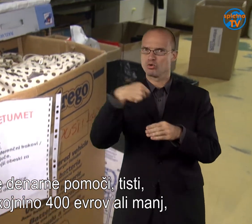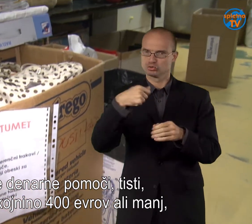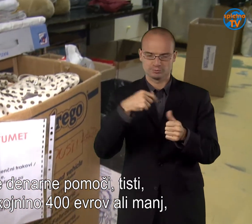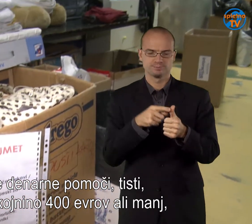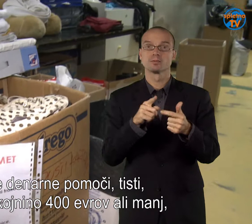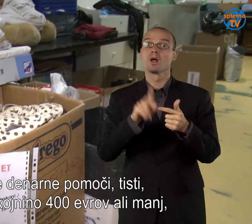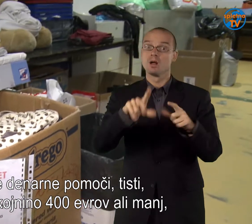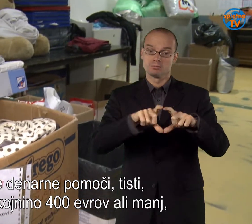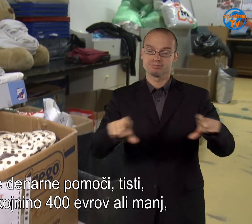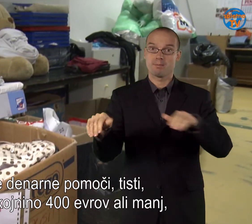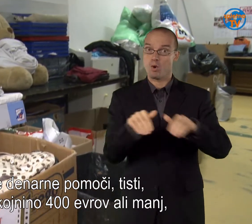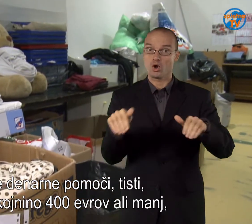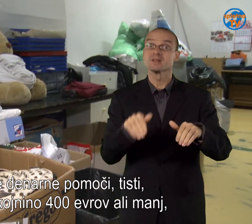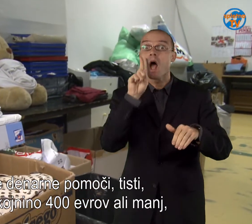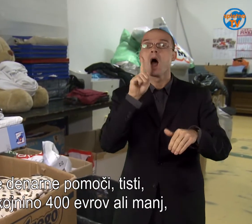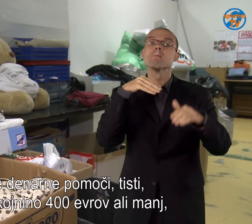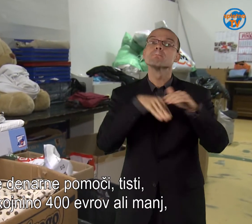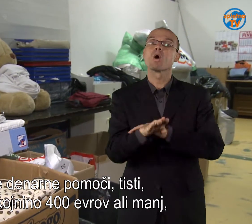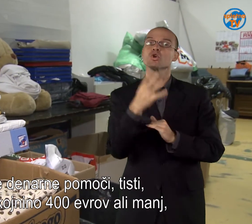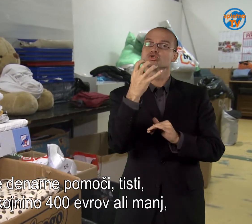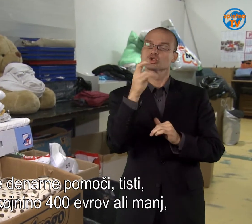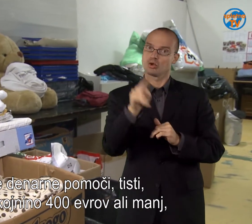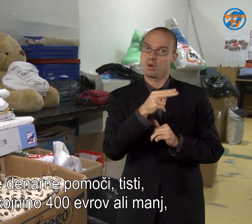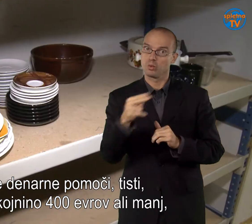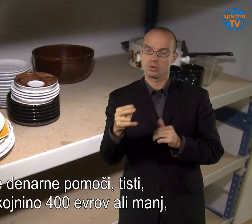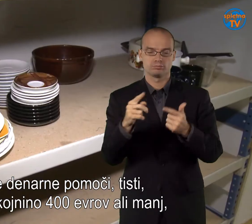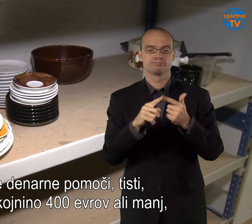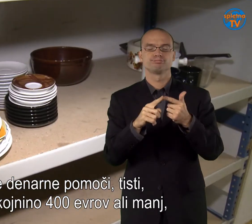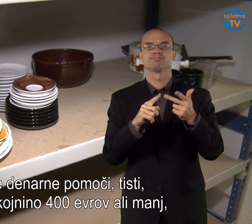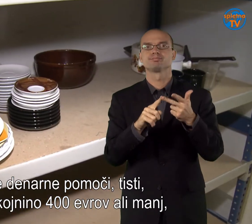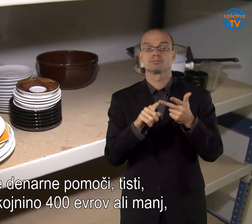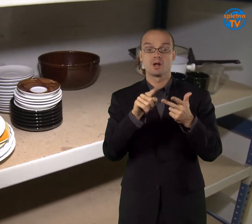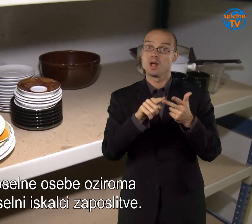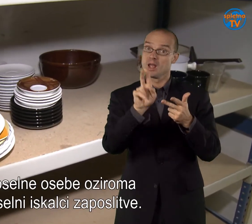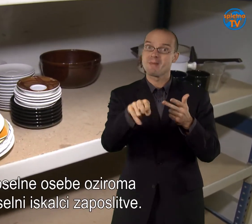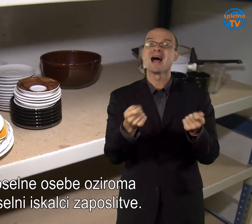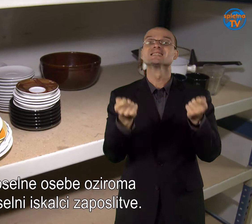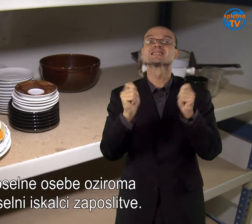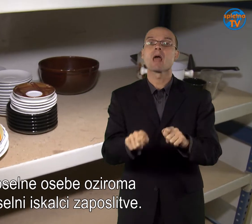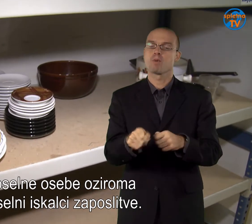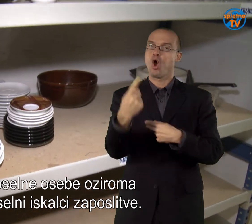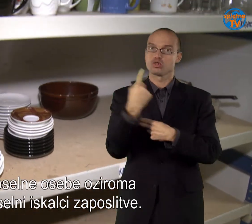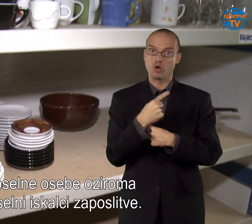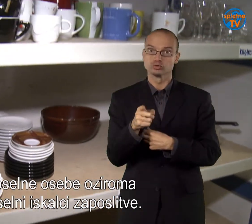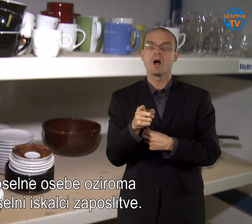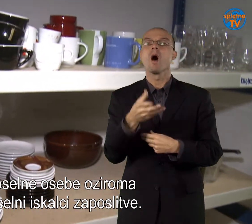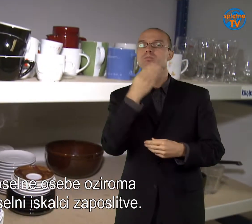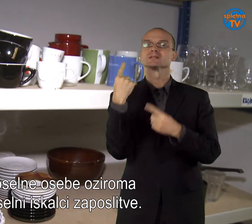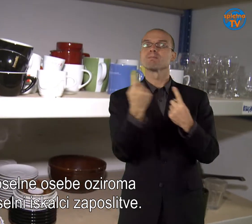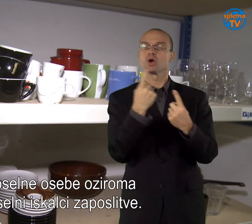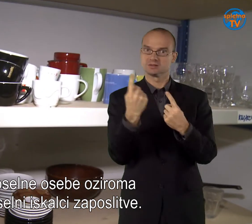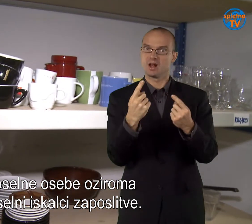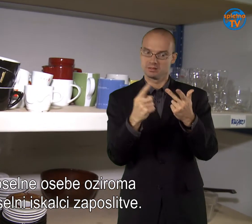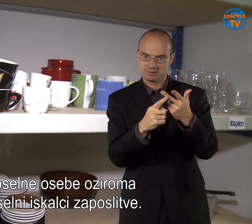pomoči, pokojnino, ki je pod 400 evri, oziroma sklepom odločbo o